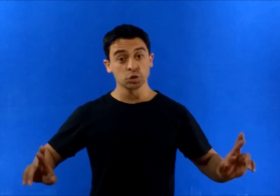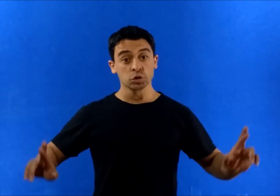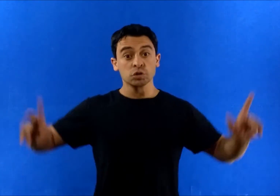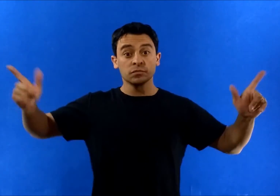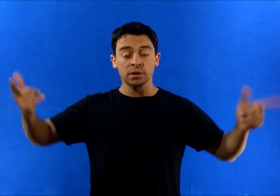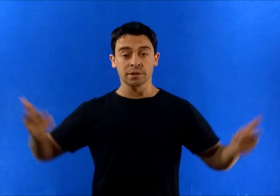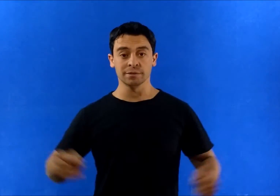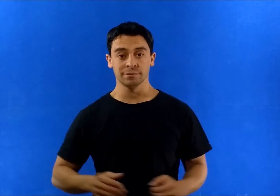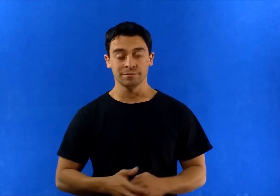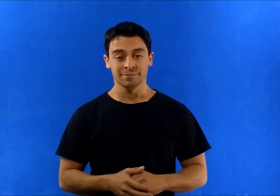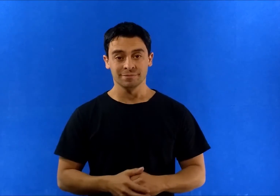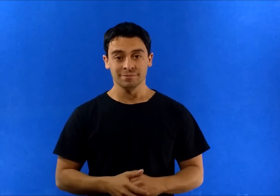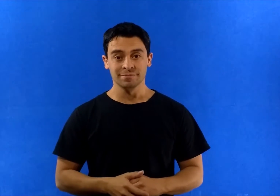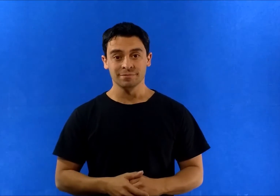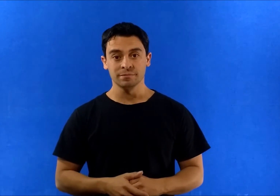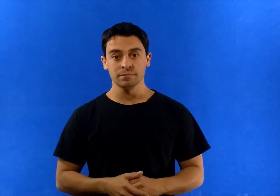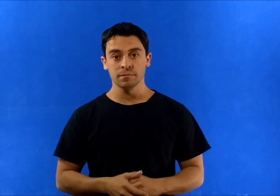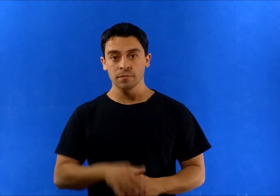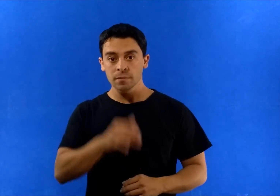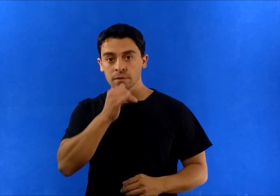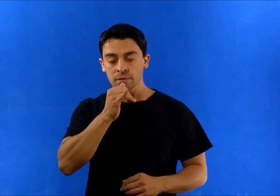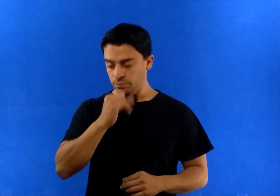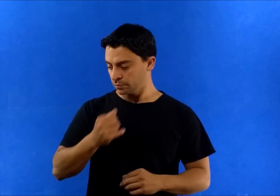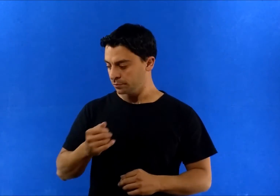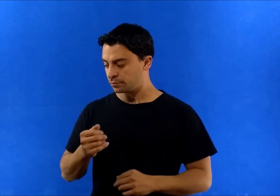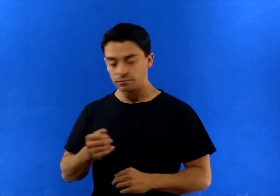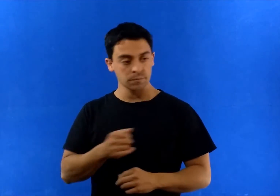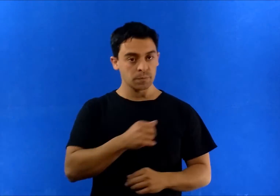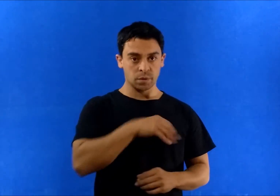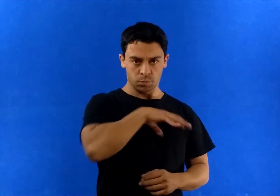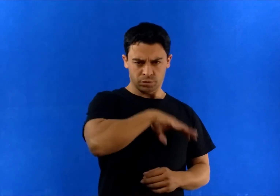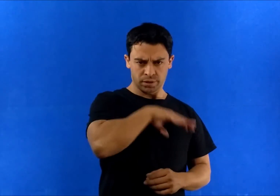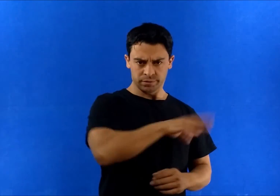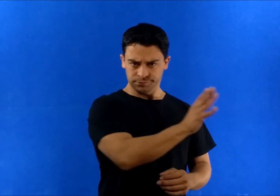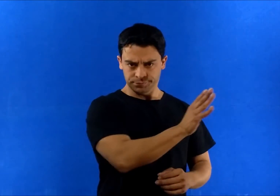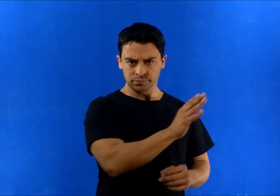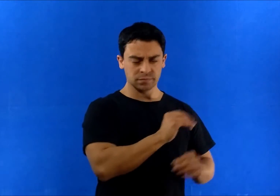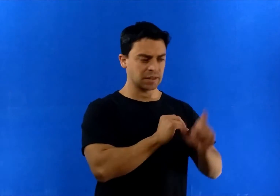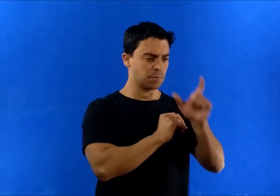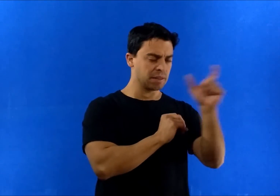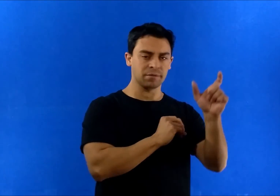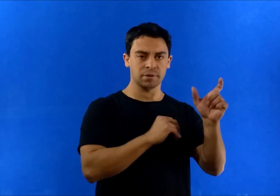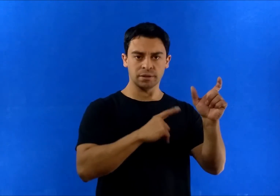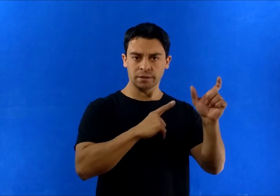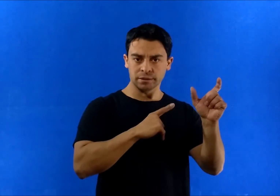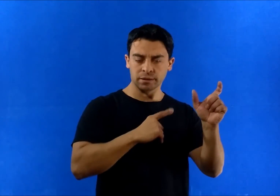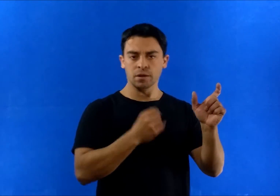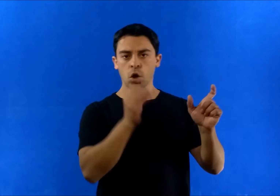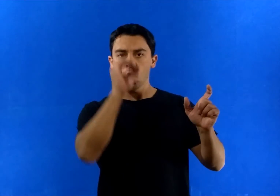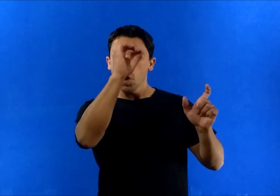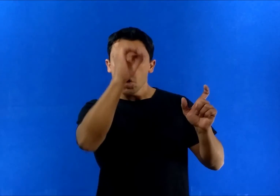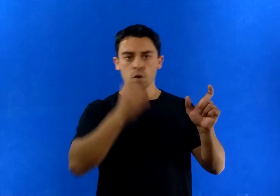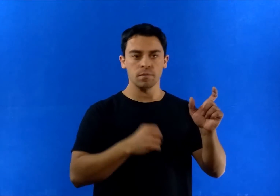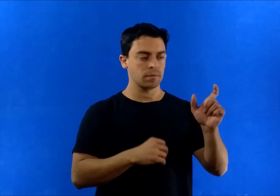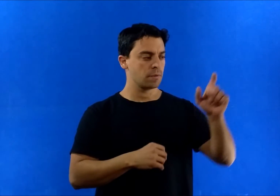são separadas e diferentes uma da outra. Por exemplo, o português tem as palavras